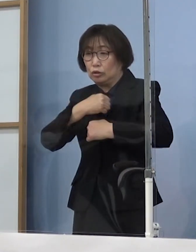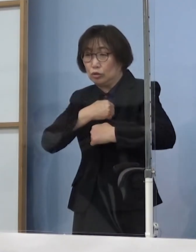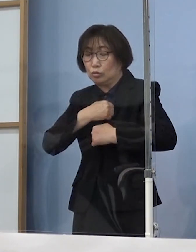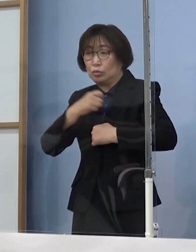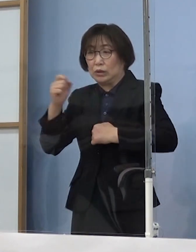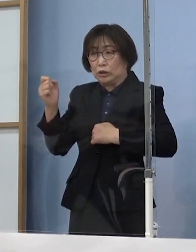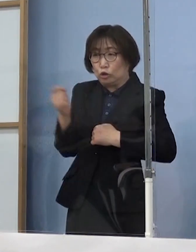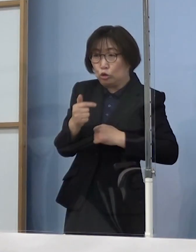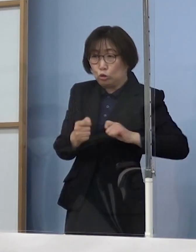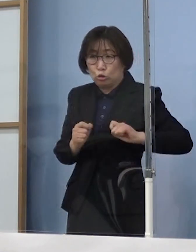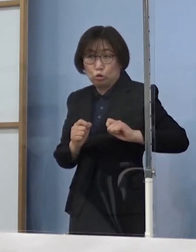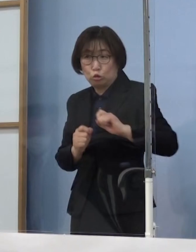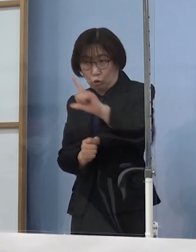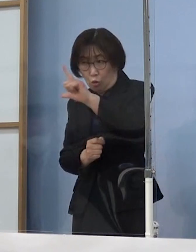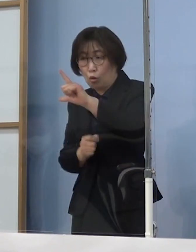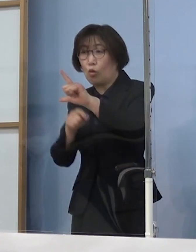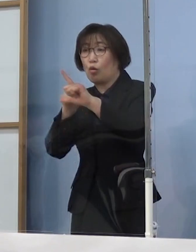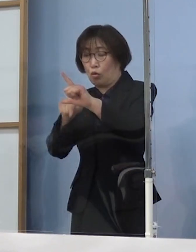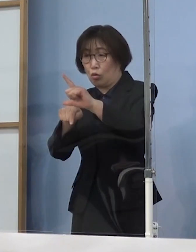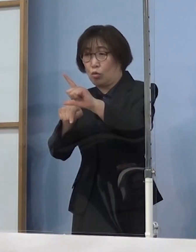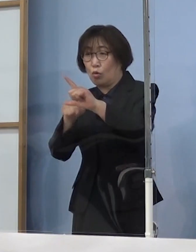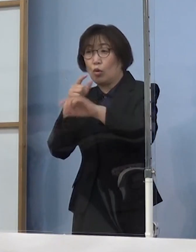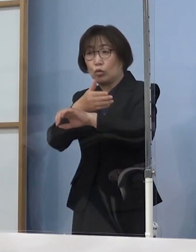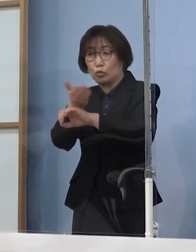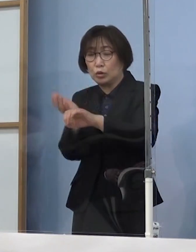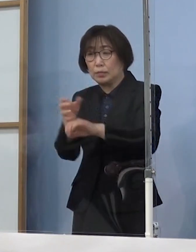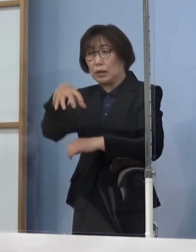り、これによって徳島においては